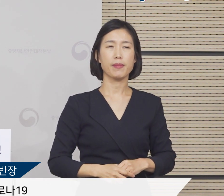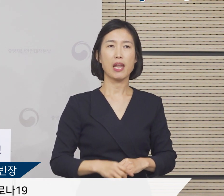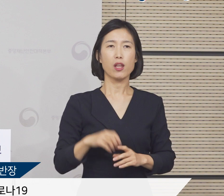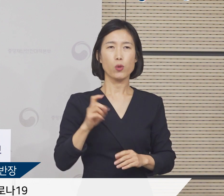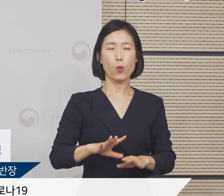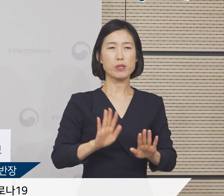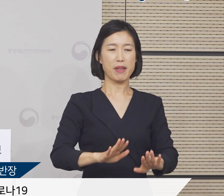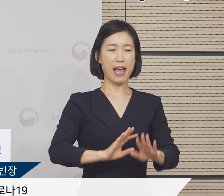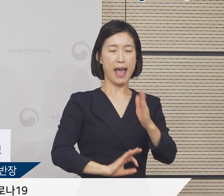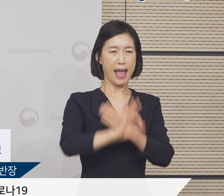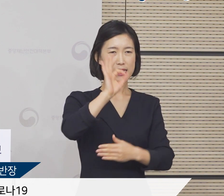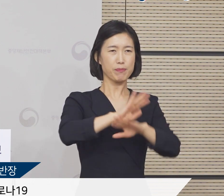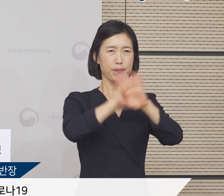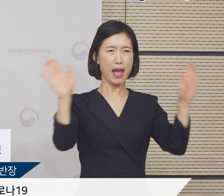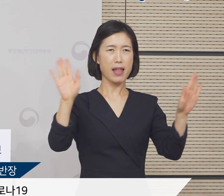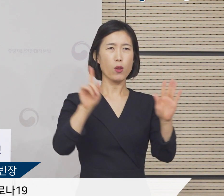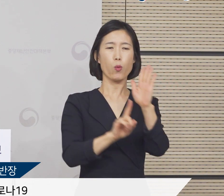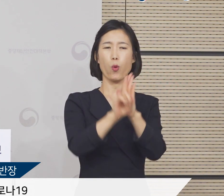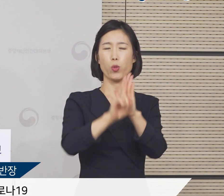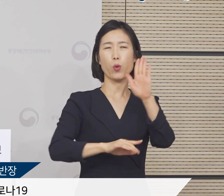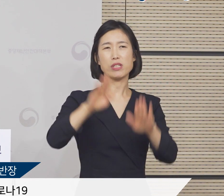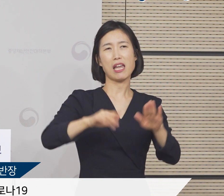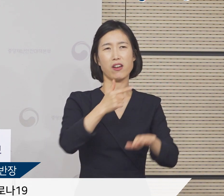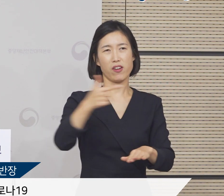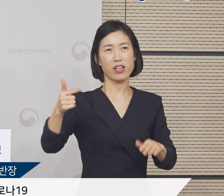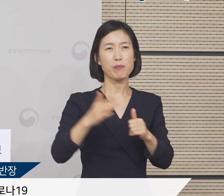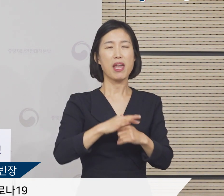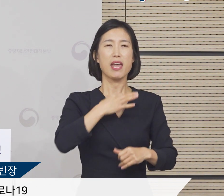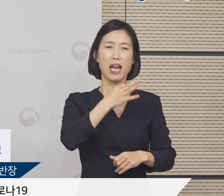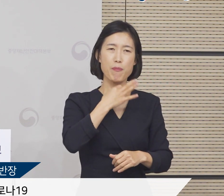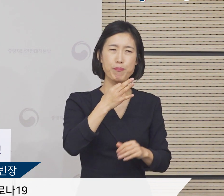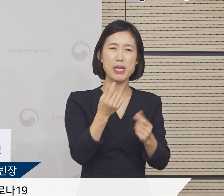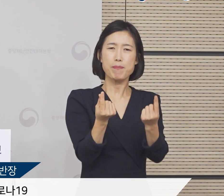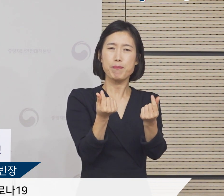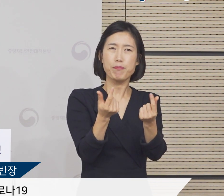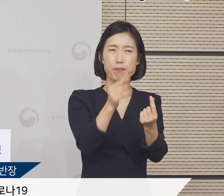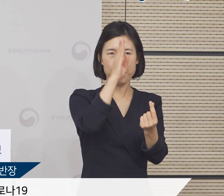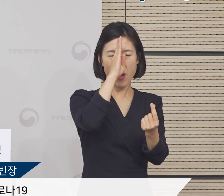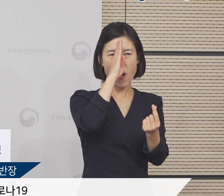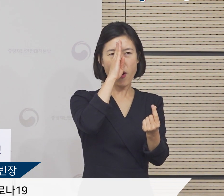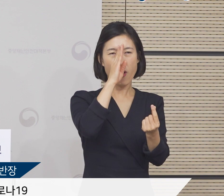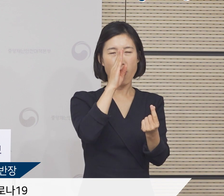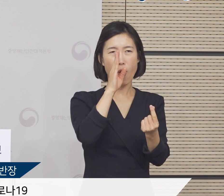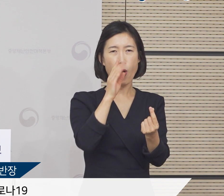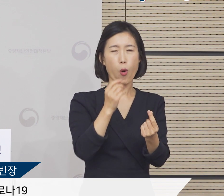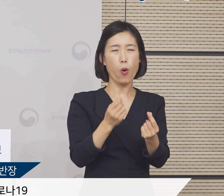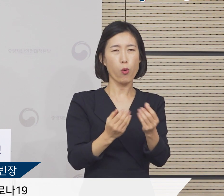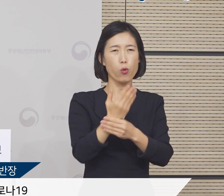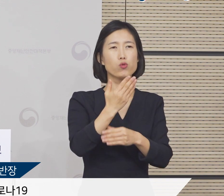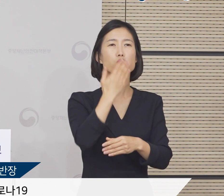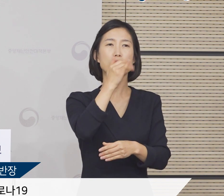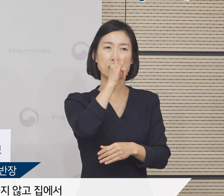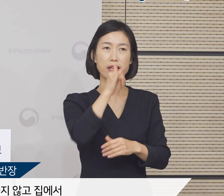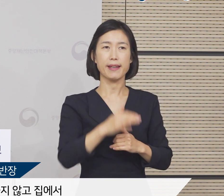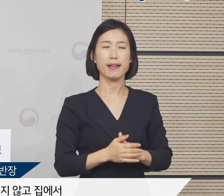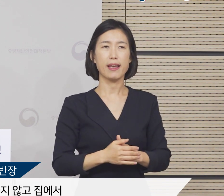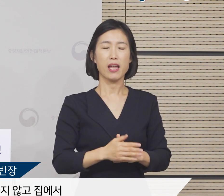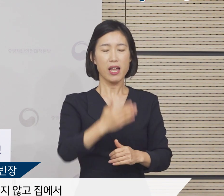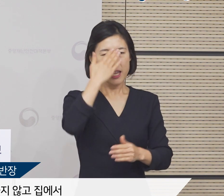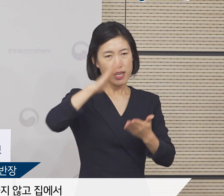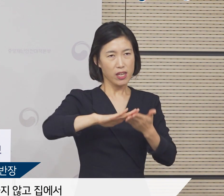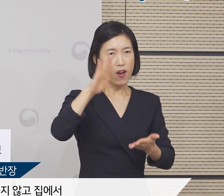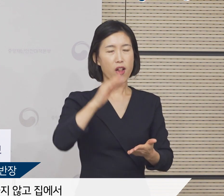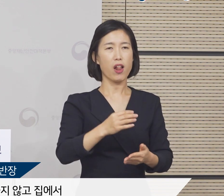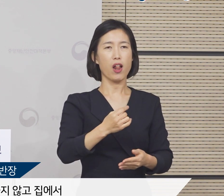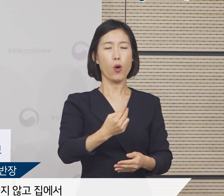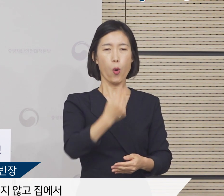아울러 일교차가 큰 날씨 속에 감기 등 코로나19 유사 질환 등도 나타날 수 있습니다. 발열 또는